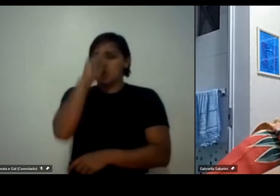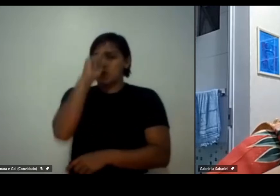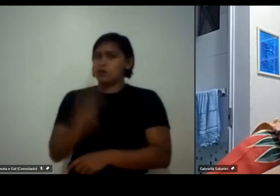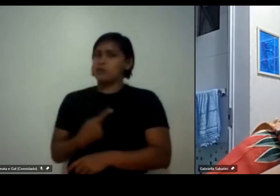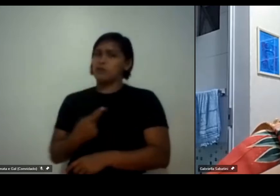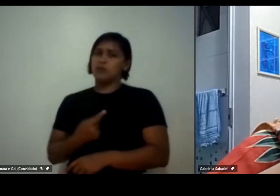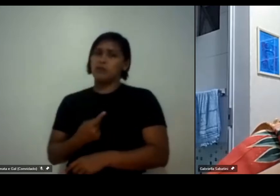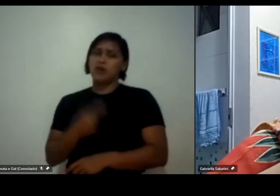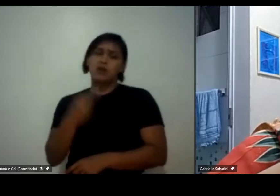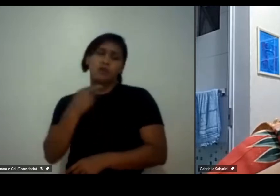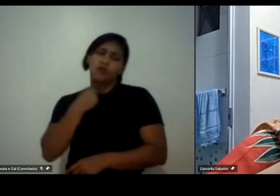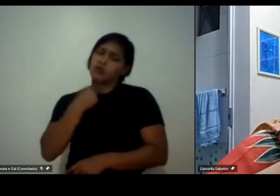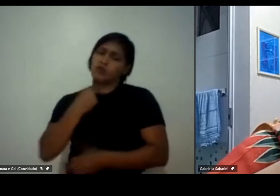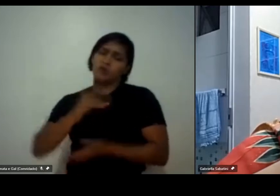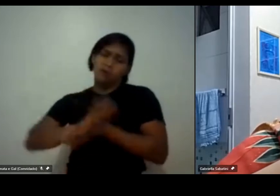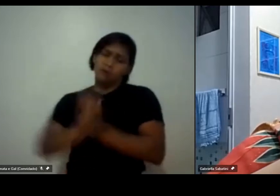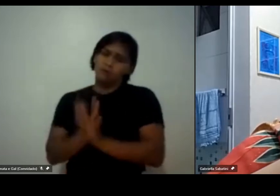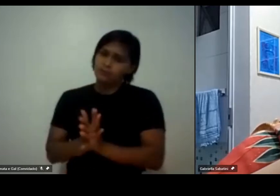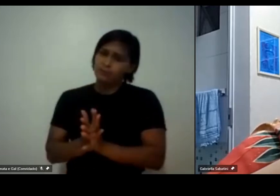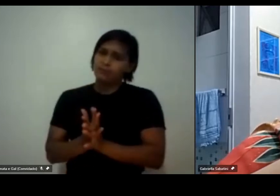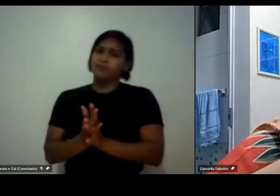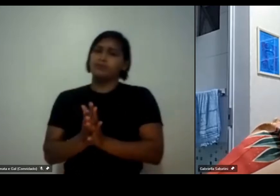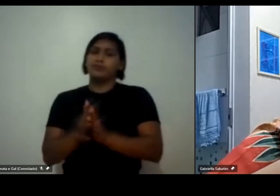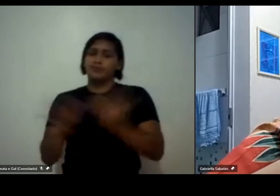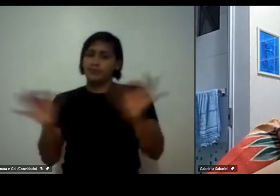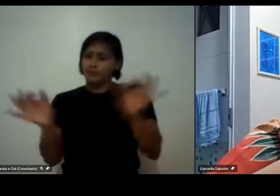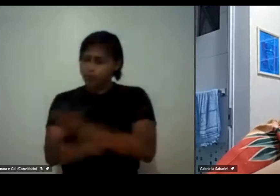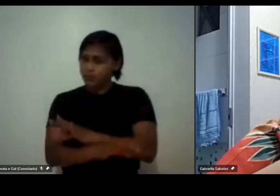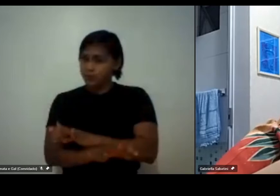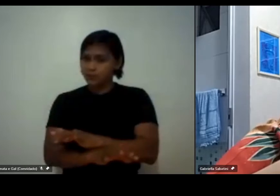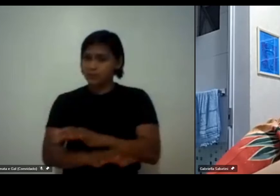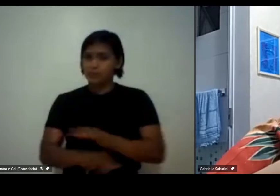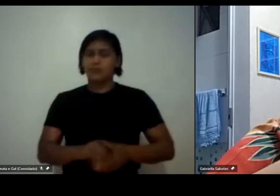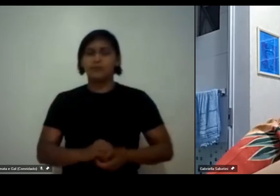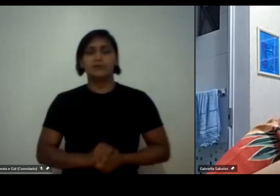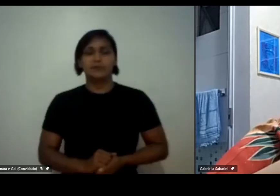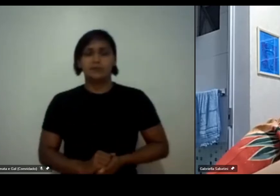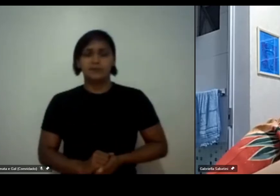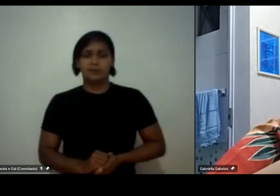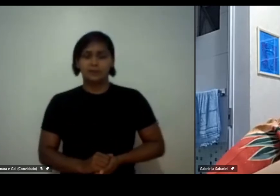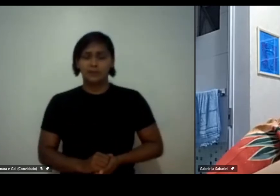ser apagado. Eu acho.